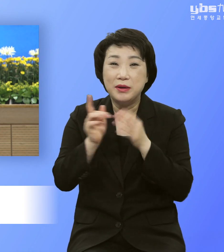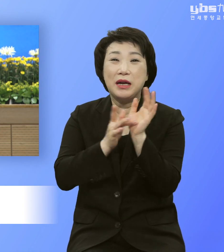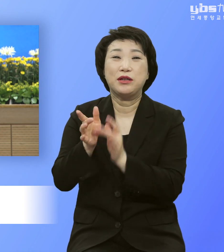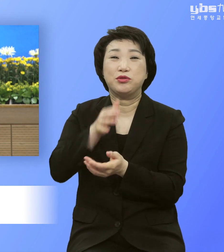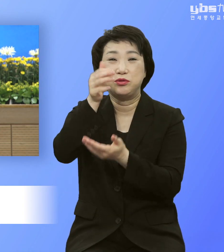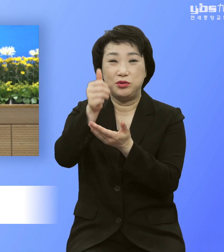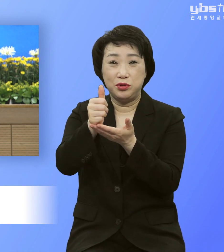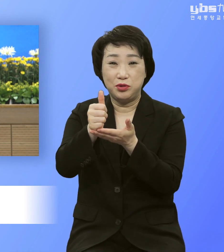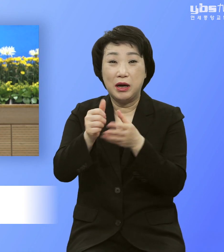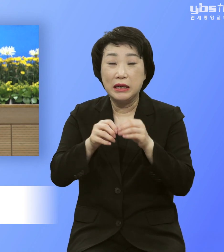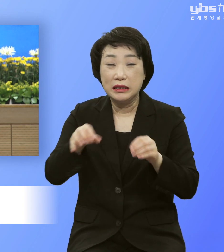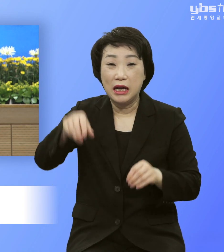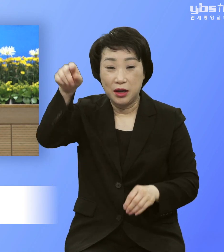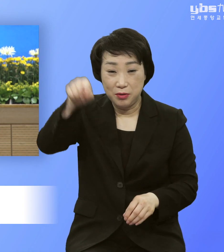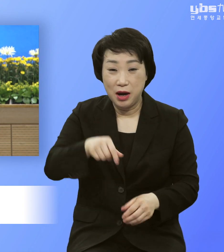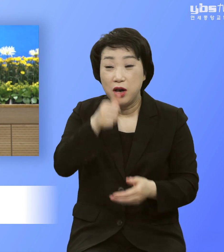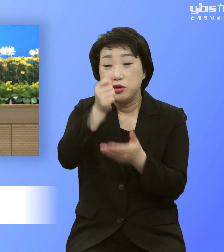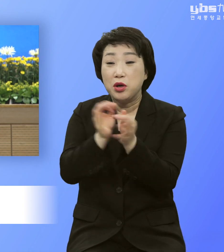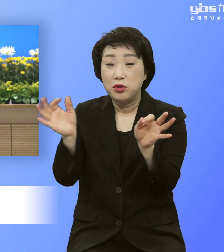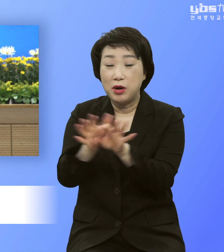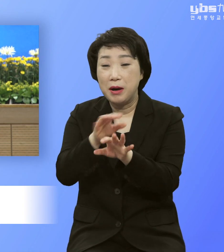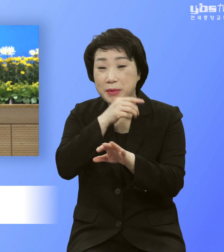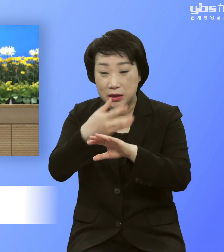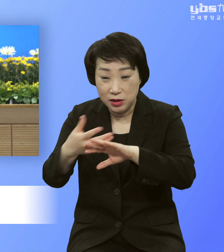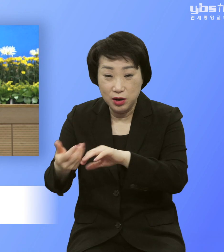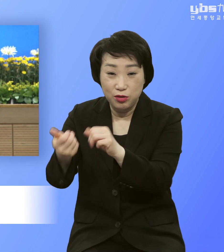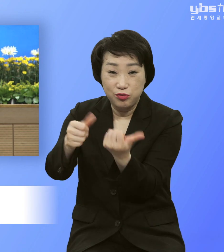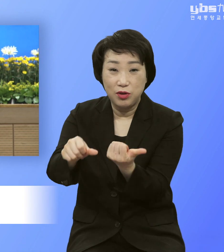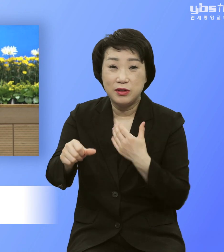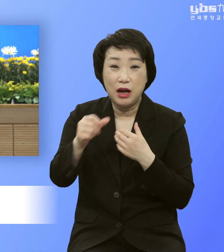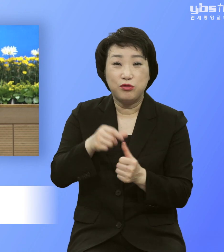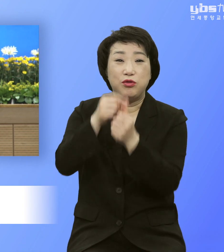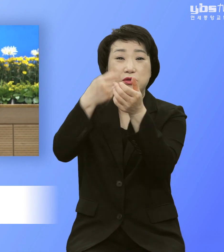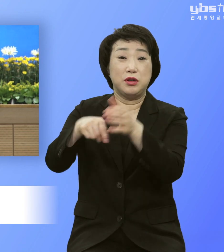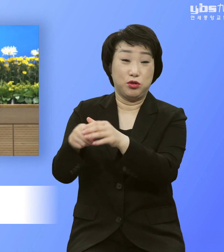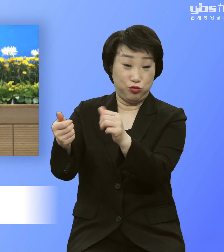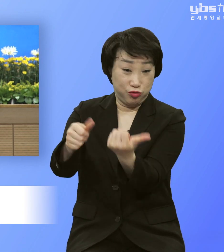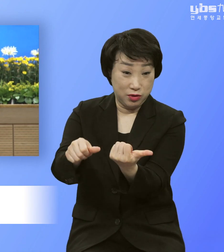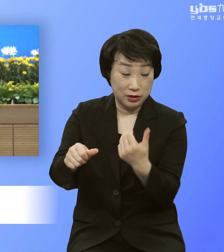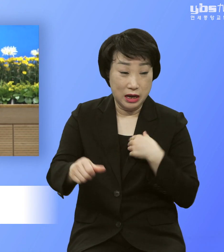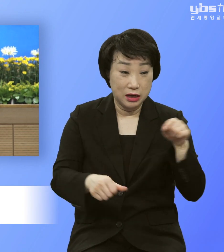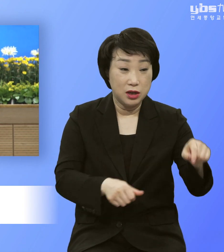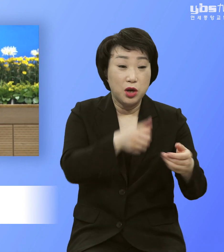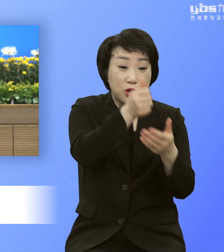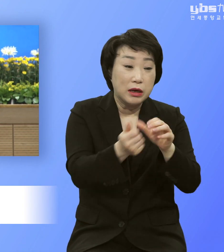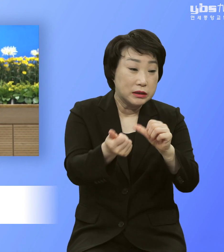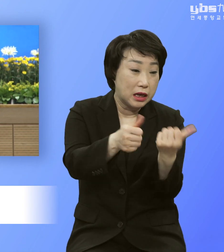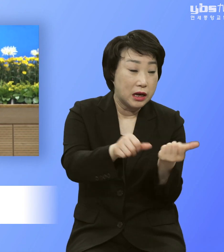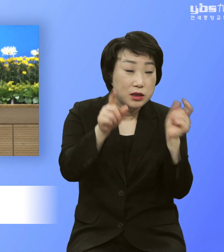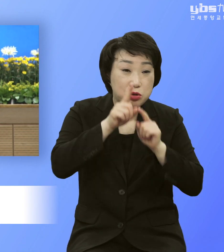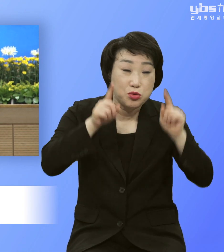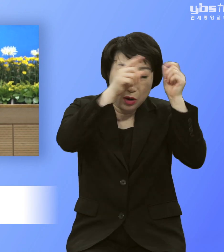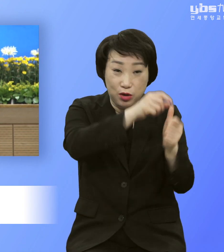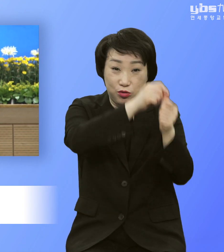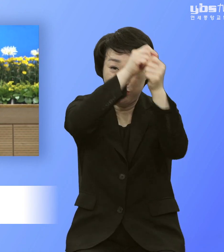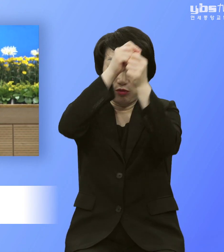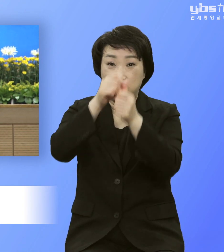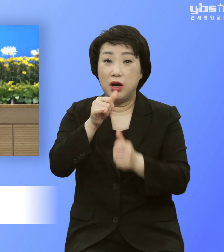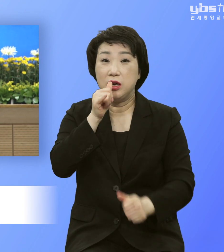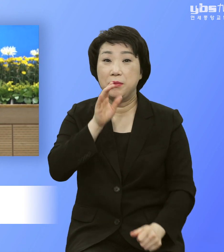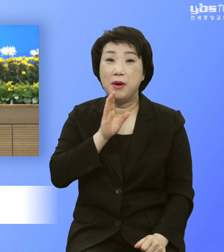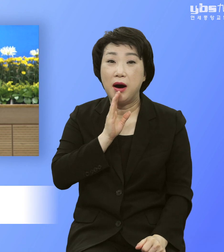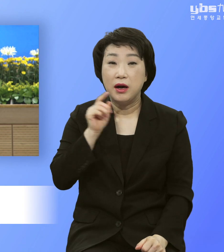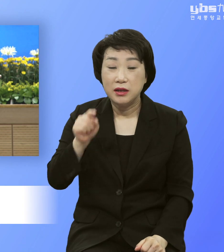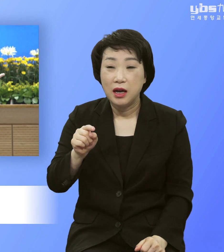예수 그리스도가 이 땅에 와서 속죄의 피를 흘리고 나를 위해 죽으시고 나를 죄와 사망과 지옥에서 구원했다.